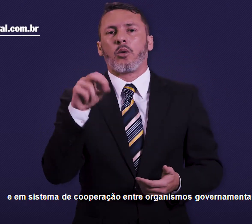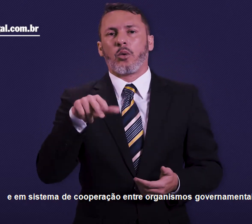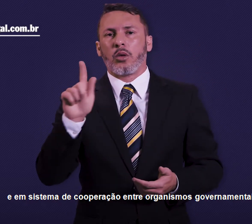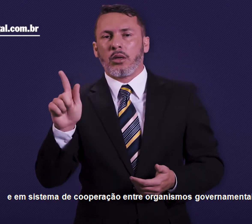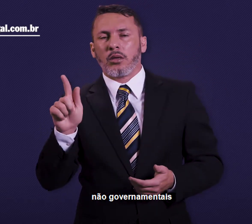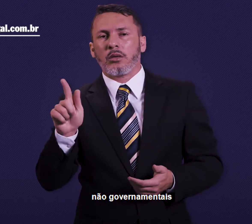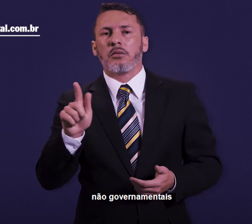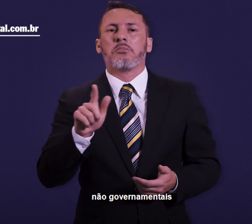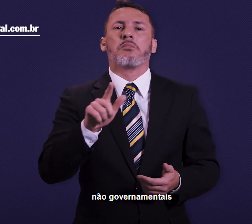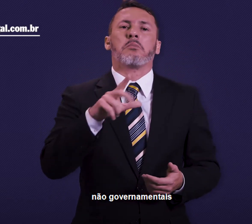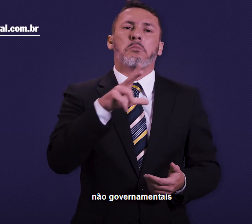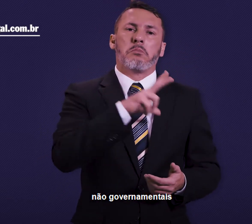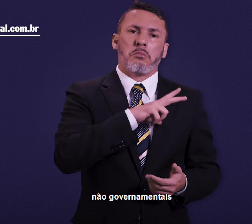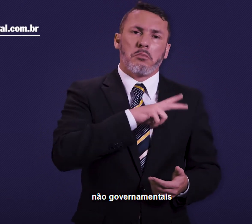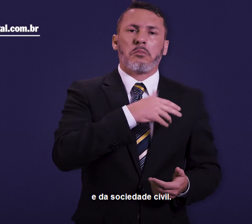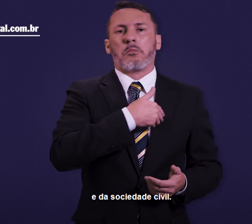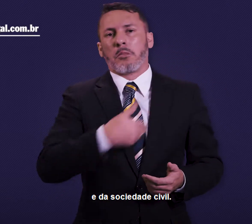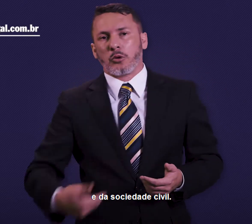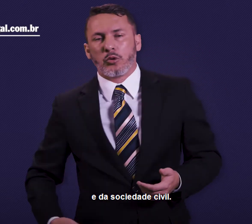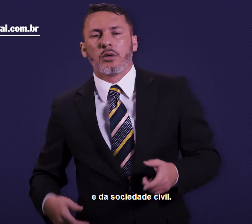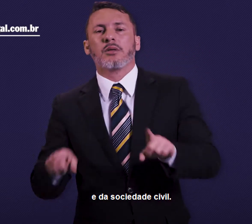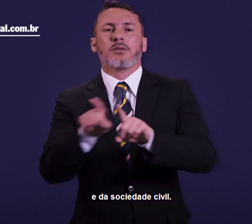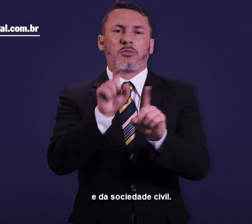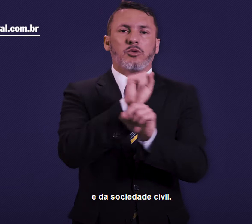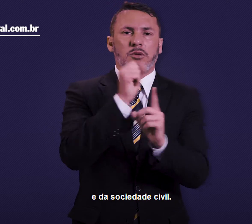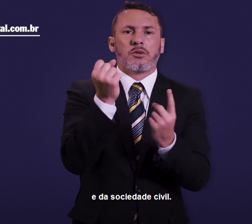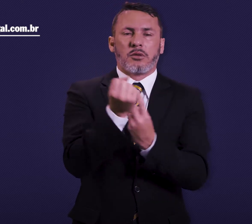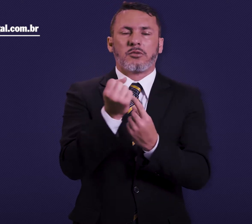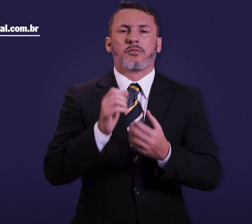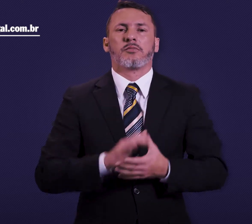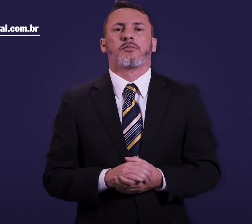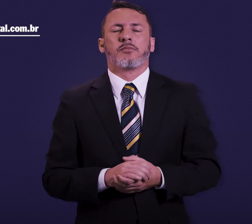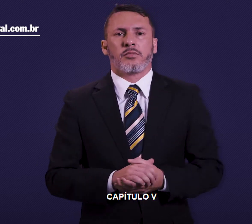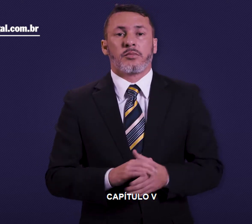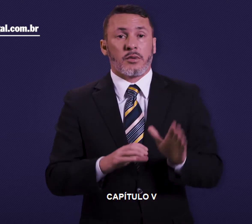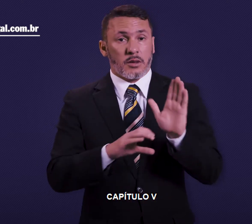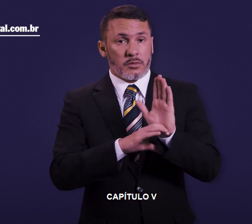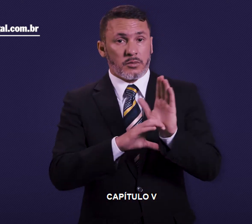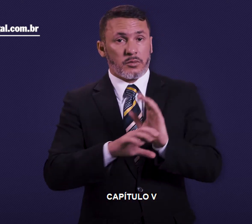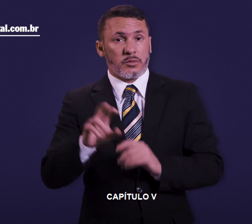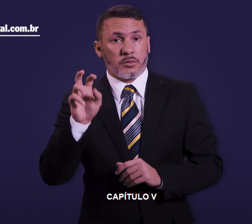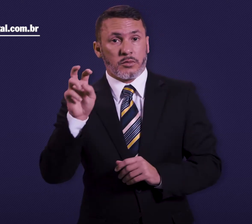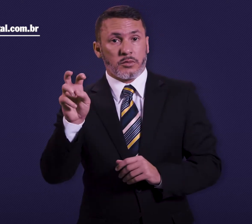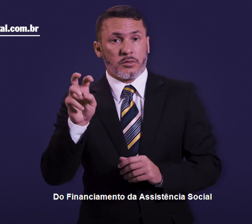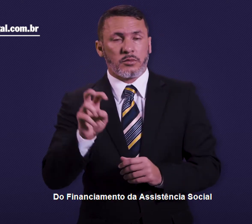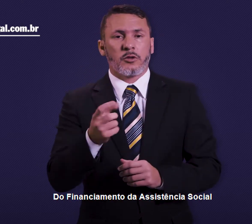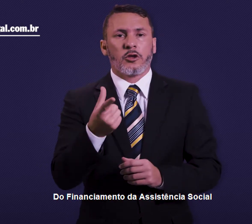governamentais, não governamentais e da sociedade civil. Capítulo 5. Do